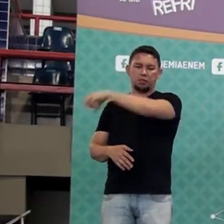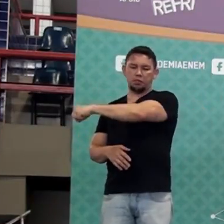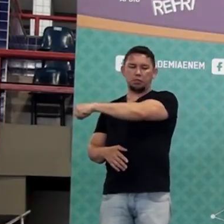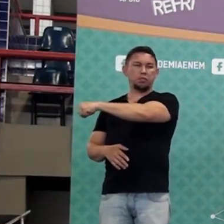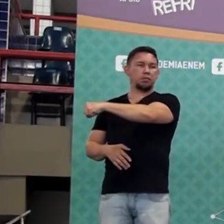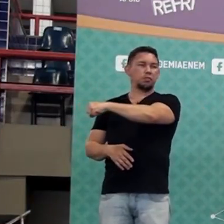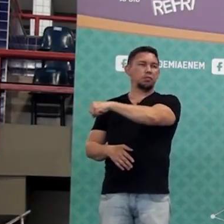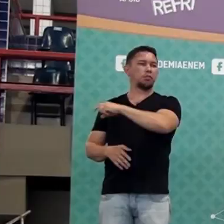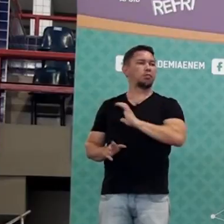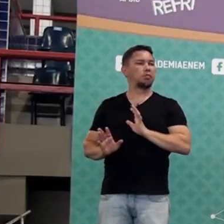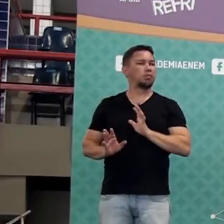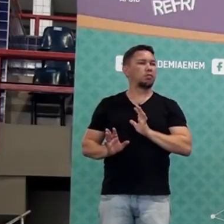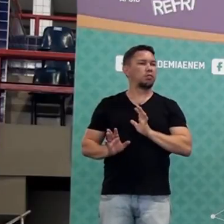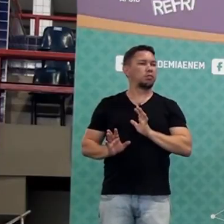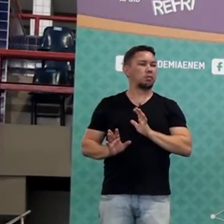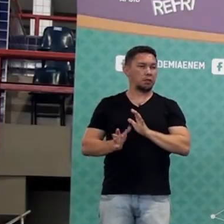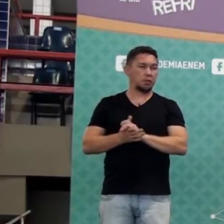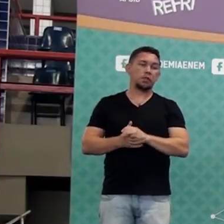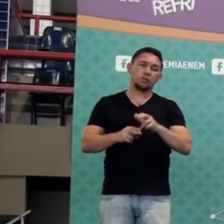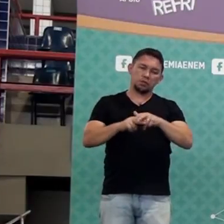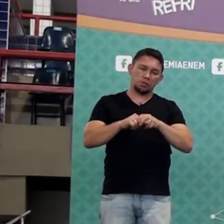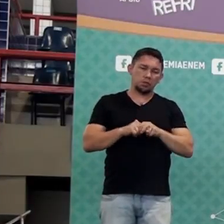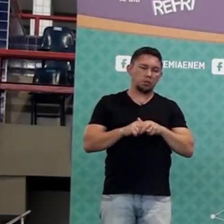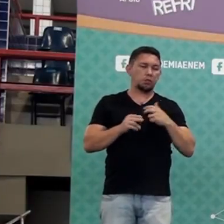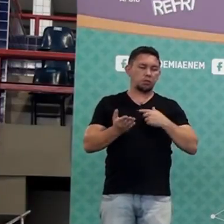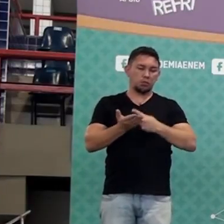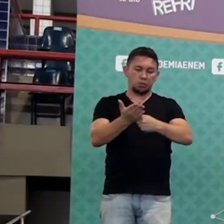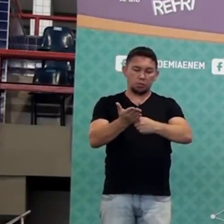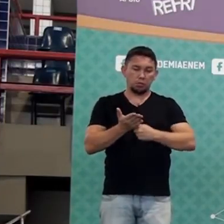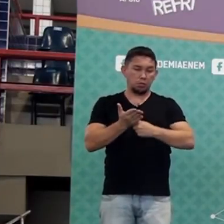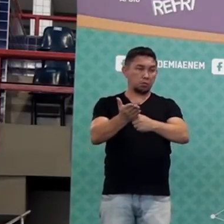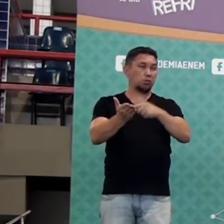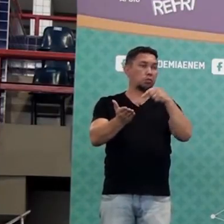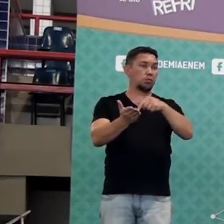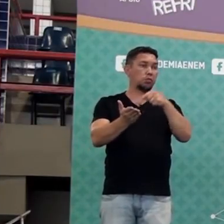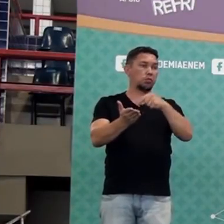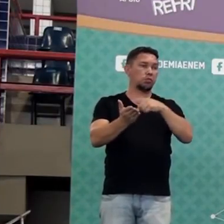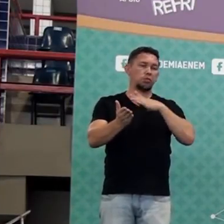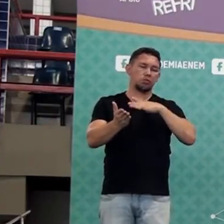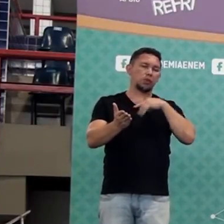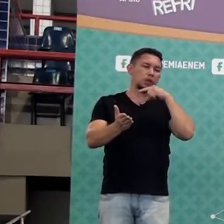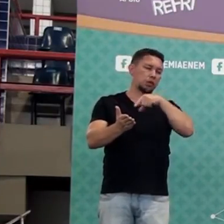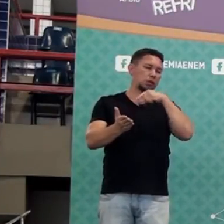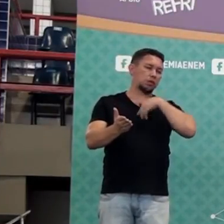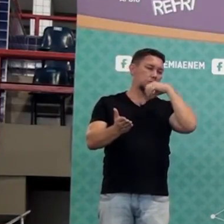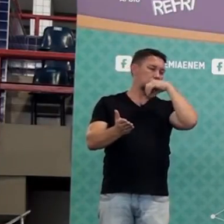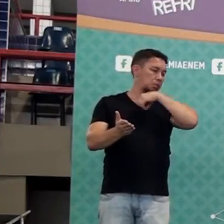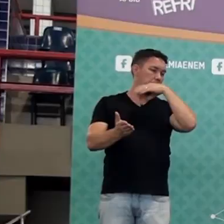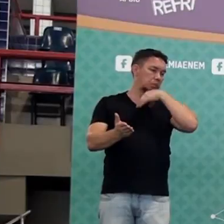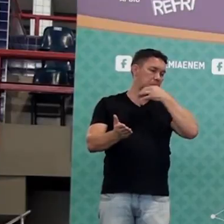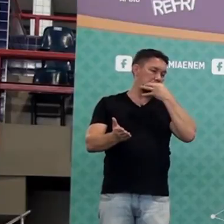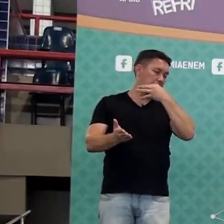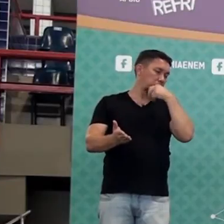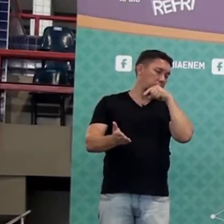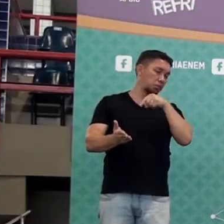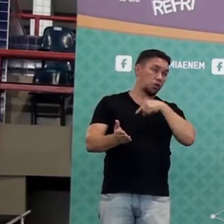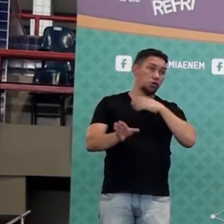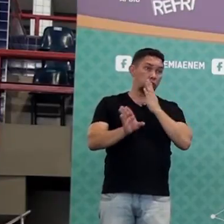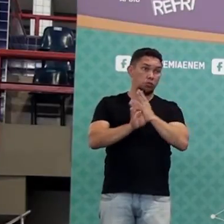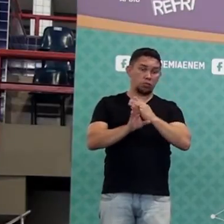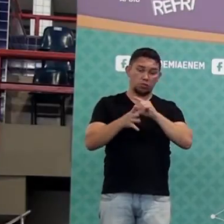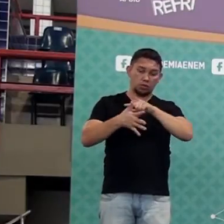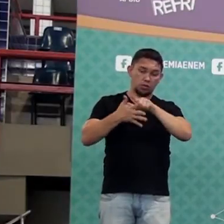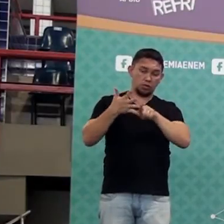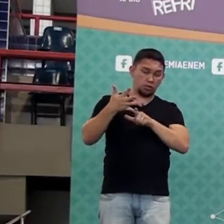forte, ele provoca a guerra, tá? Então, esse acordo é um acordo duramente criticado, porque esses países detentores